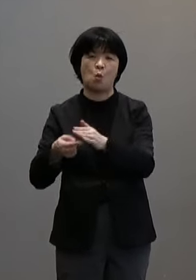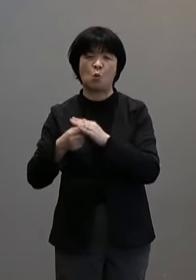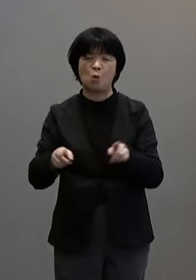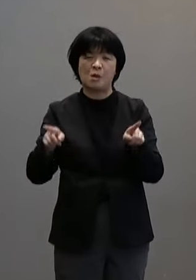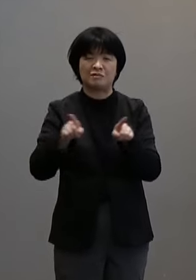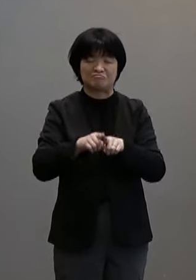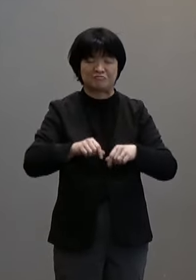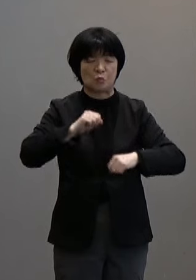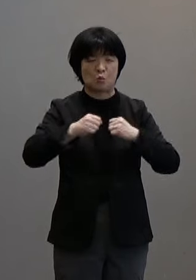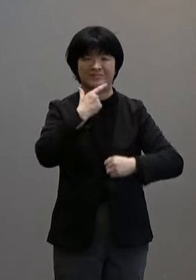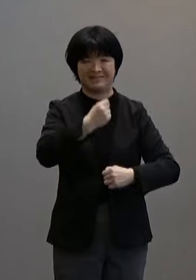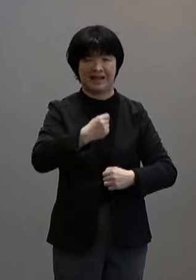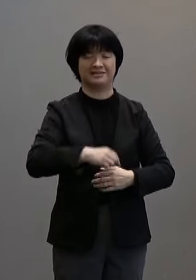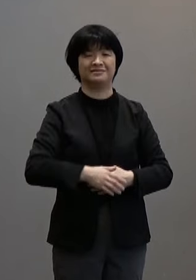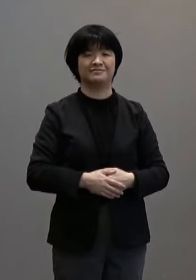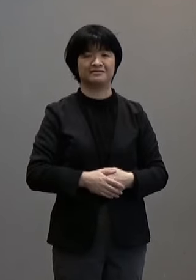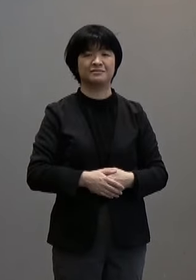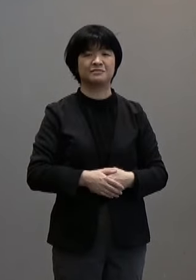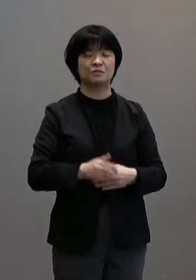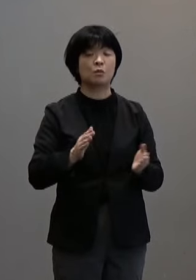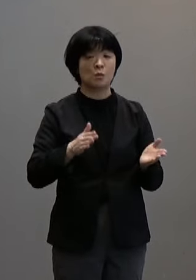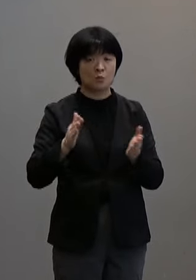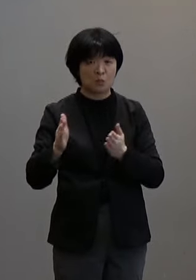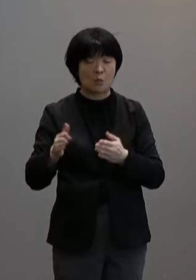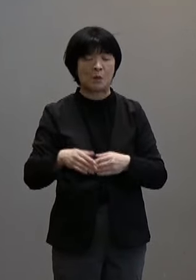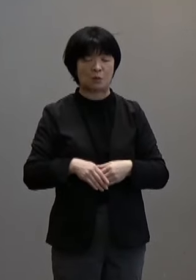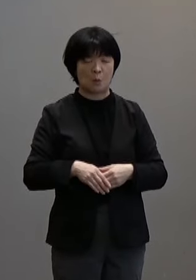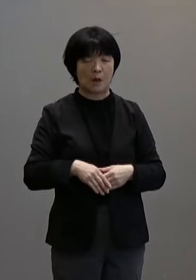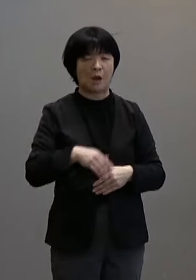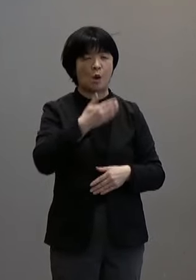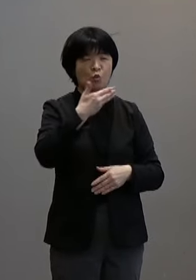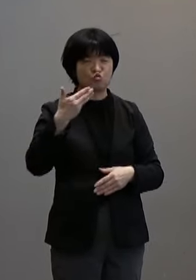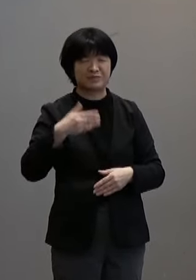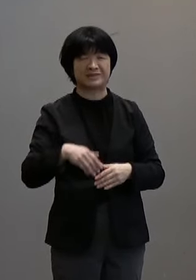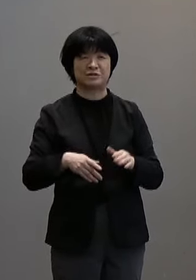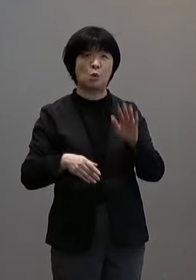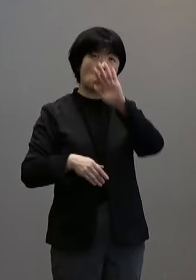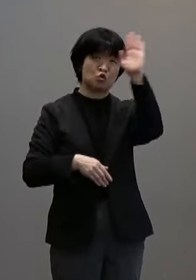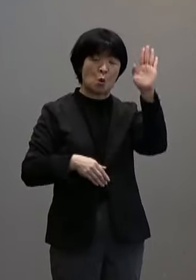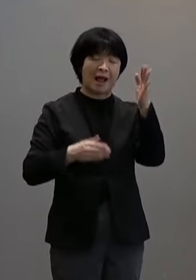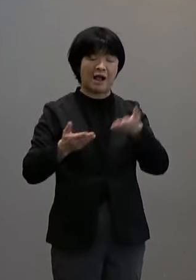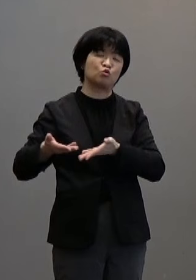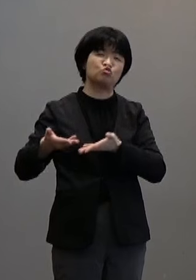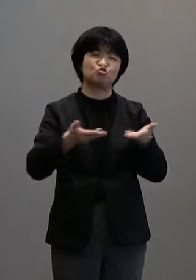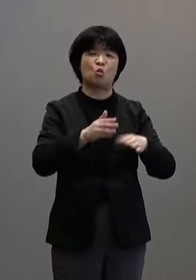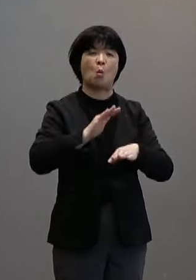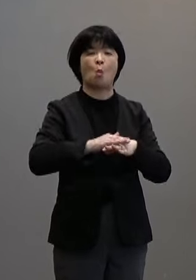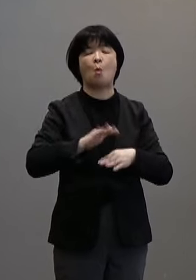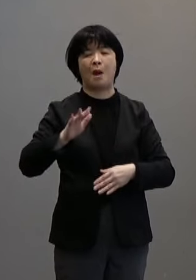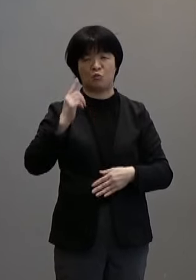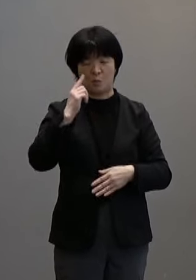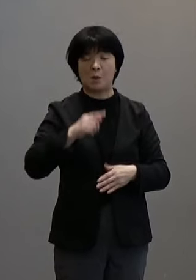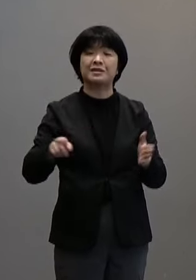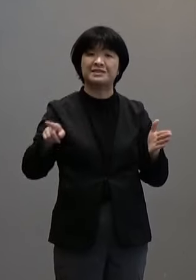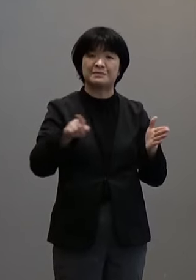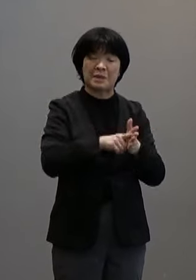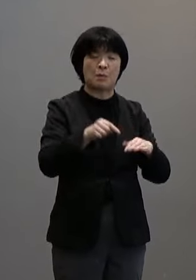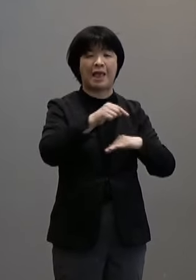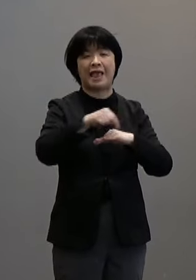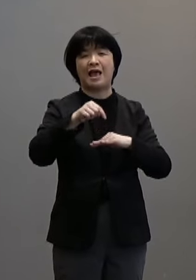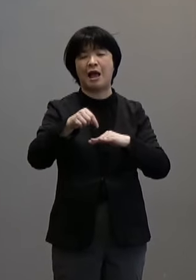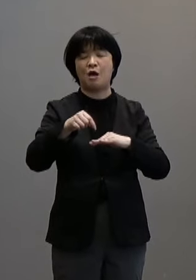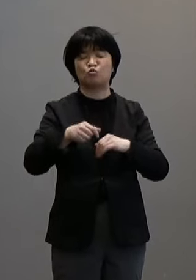ふうに思います。あと海と空のところの輸送についてもですね、これもこれまでも我々計画立てて